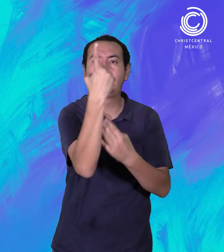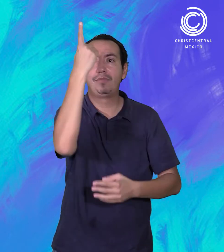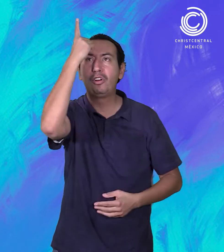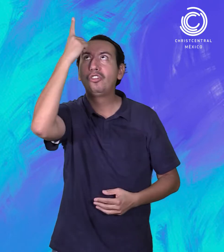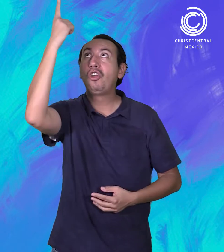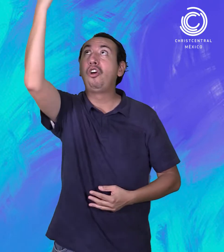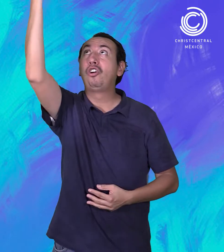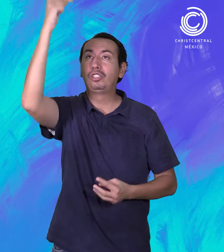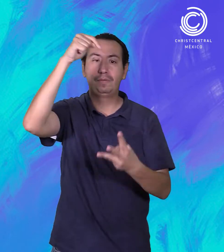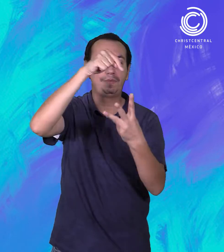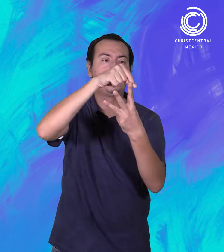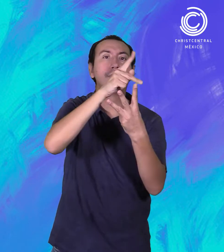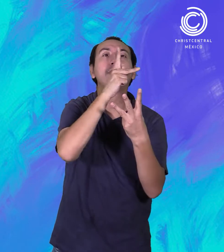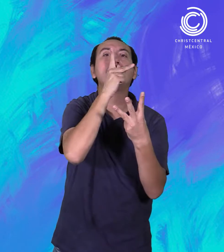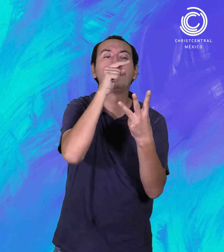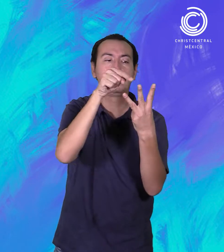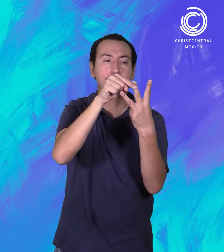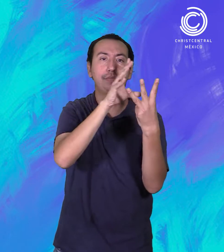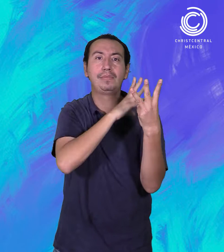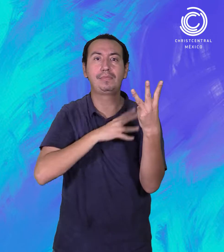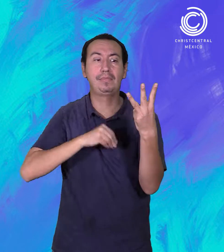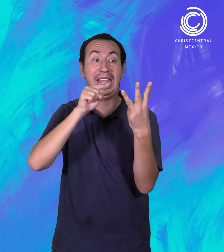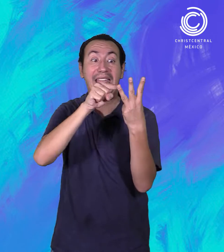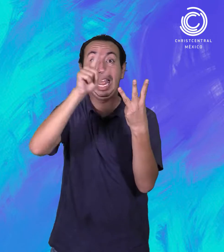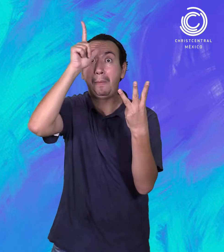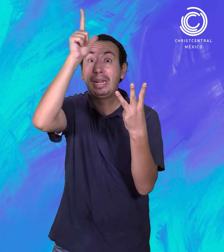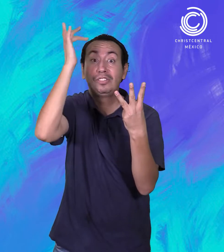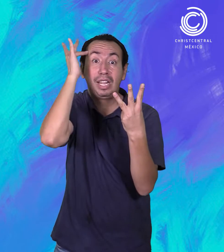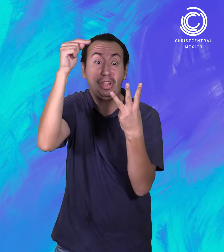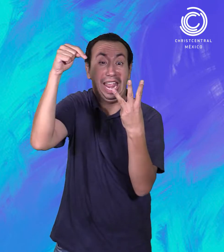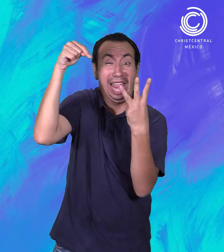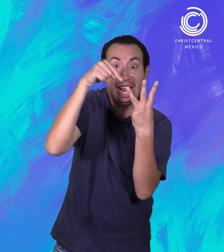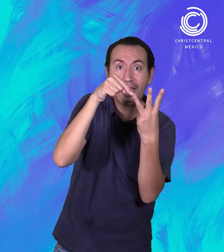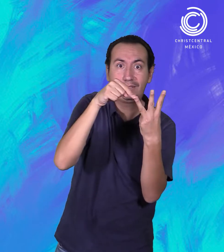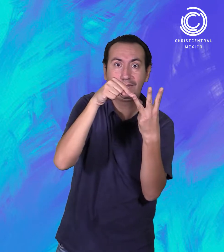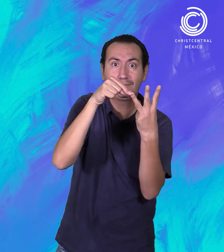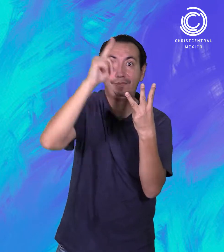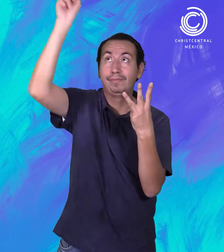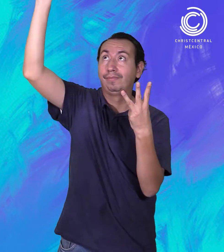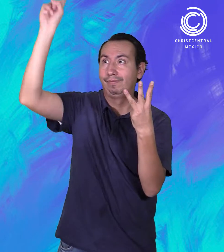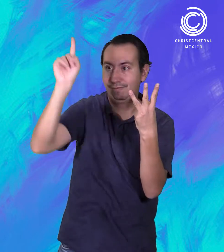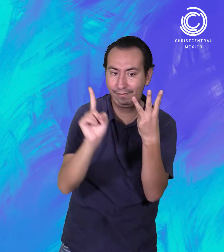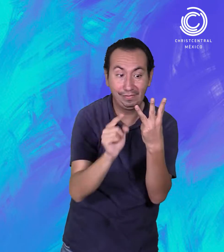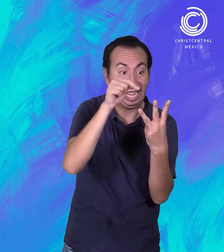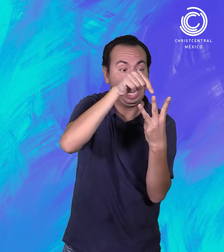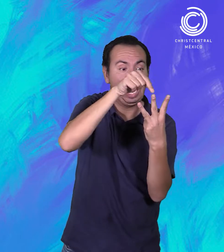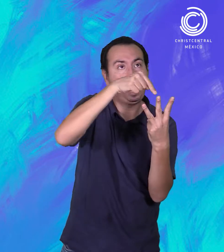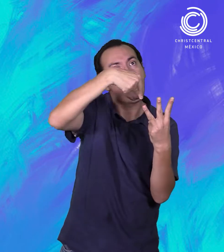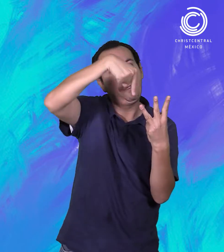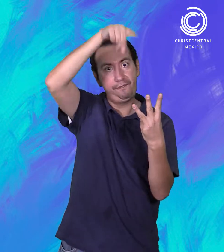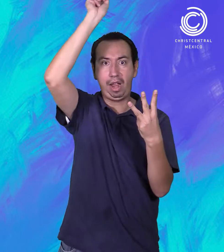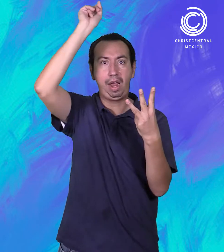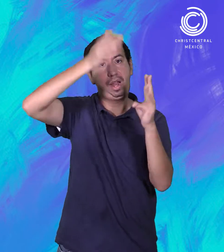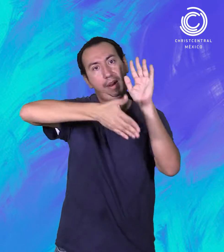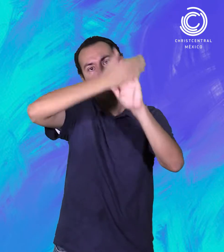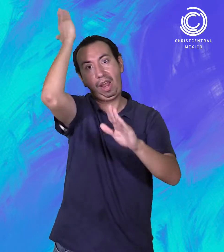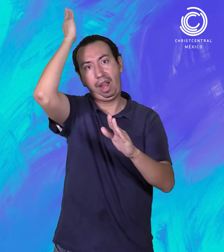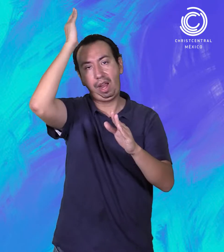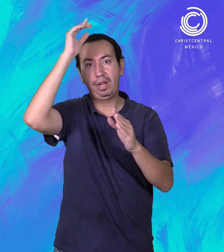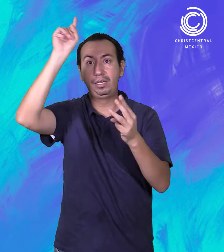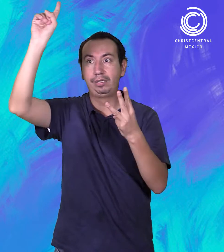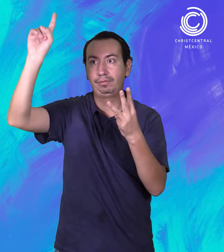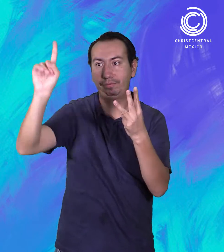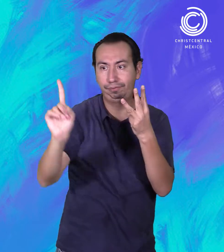Trinidad, el Espíritu Santo. Él mismo, revelándonos al Padre, estará presente